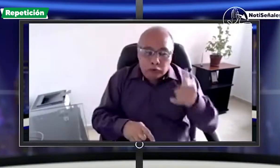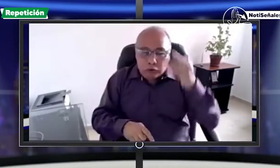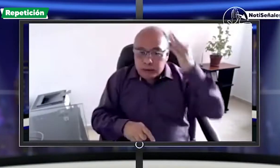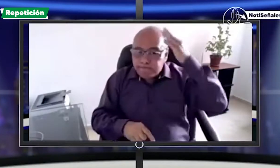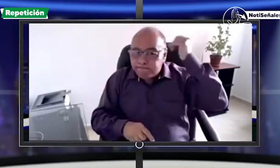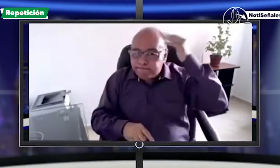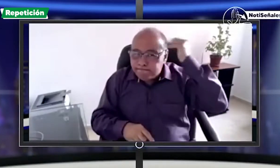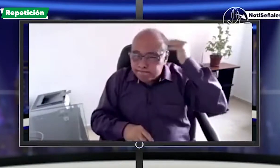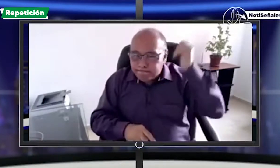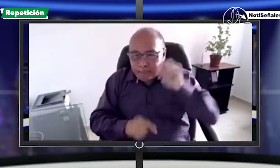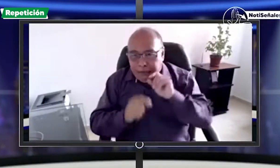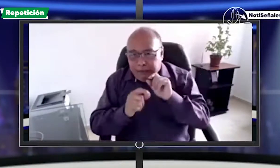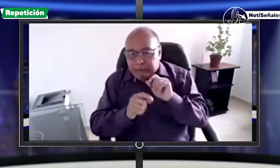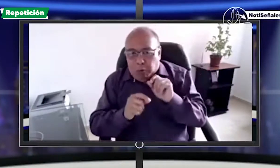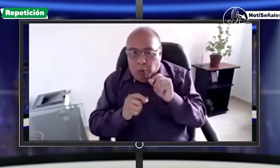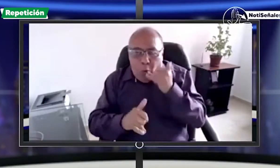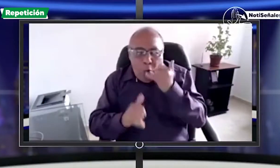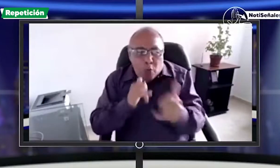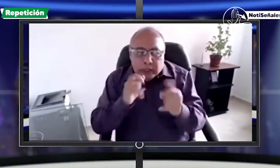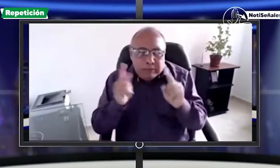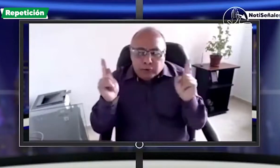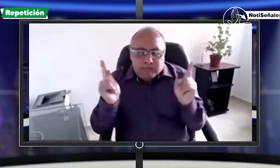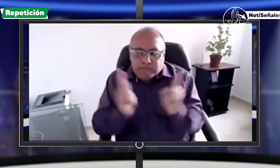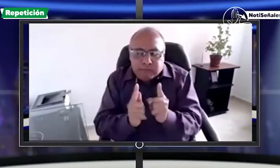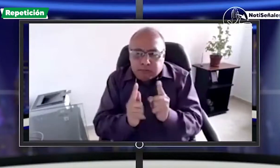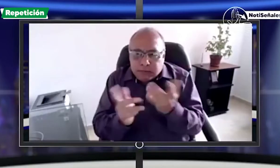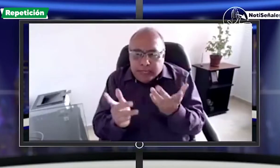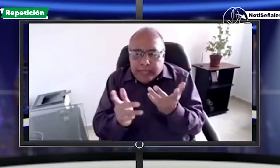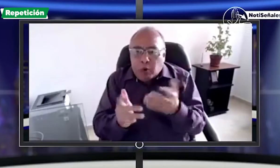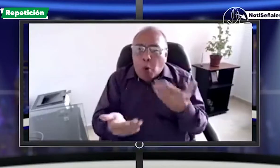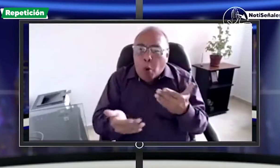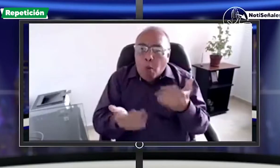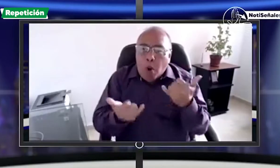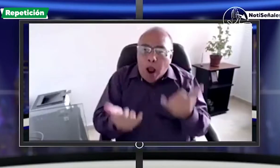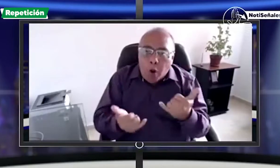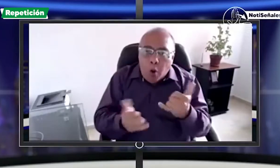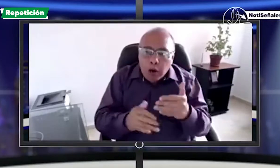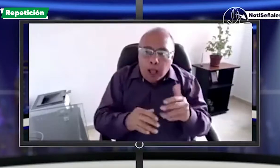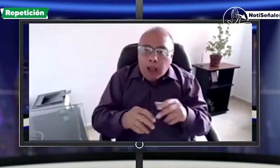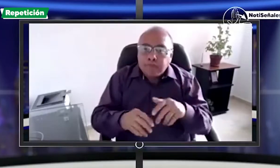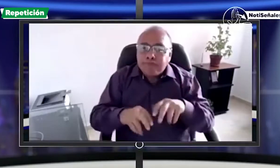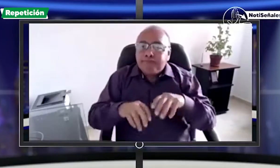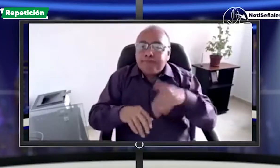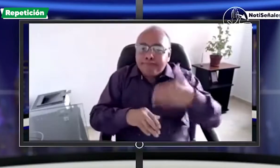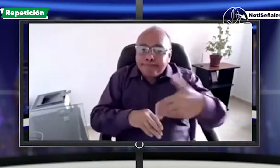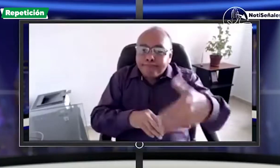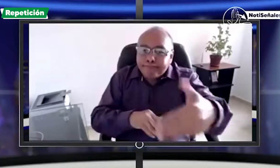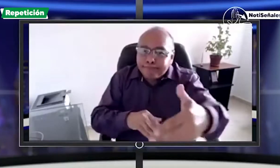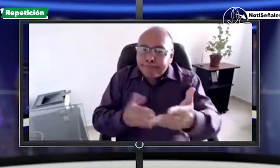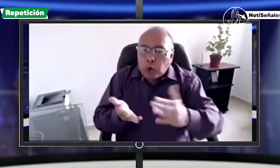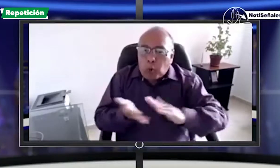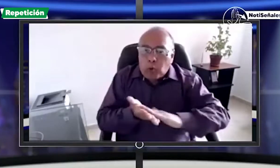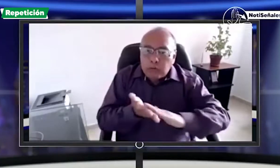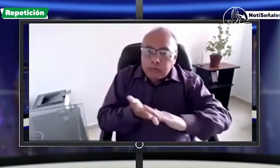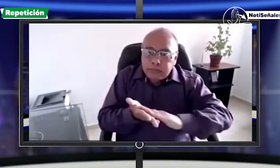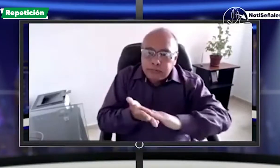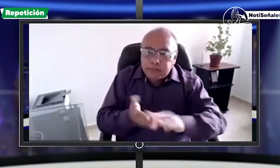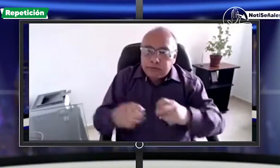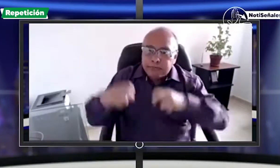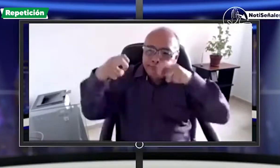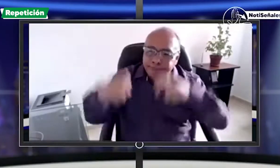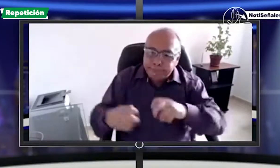palabras cerramos nos gustaría que también Juan David Loaiza nos contara también sus últimos